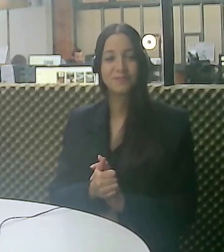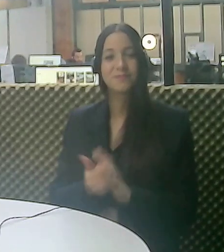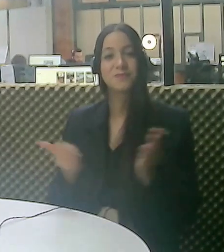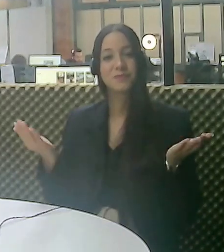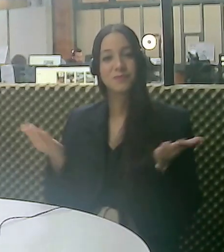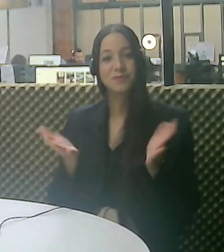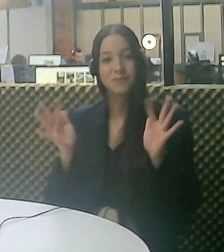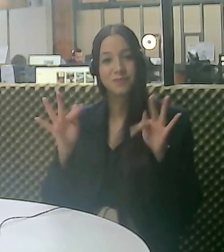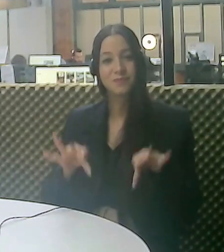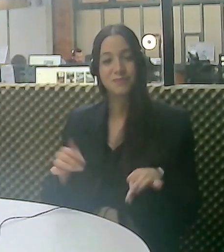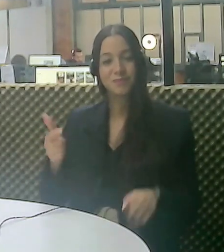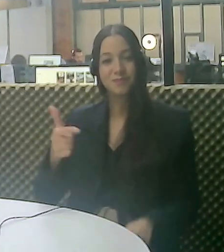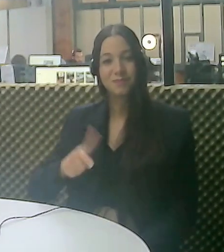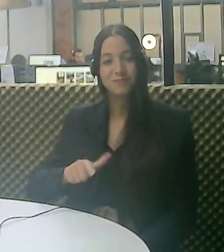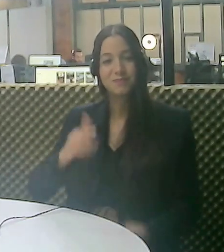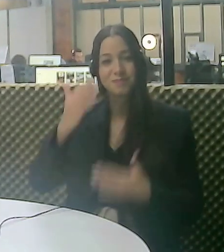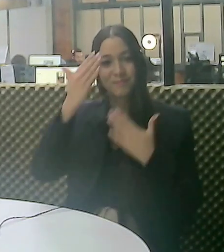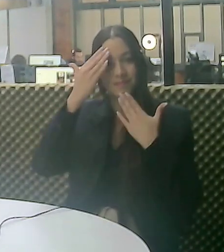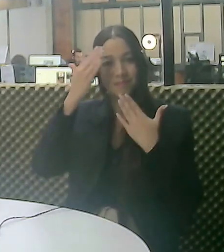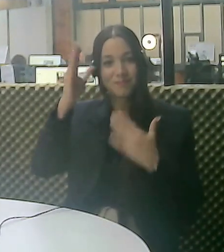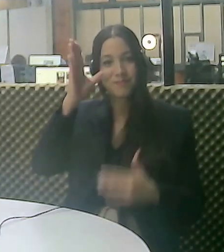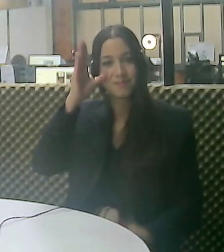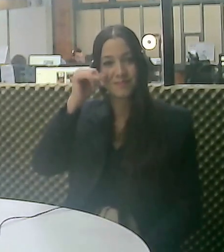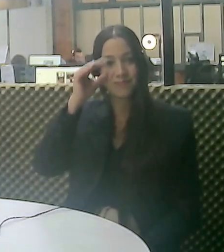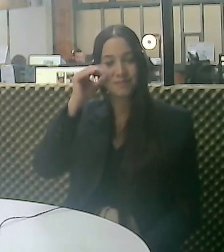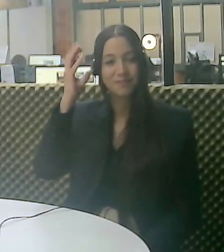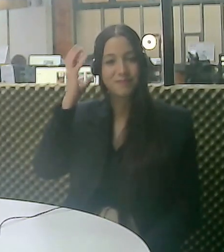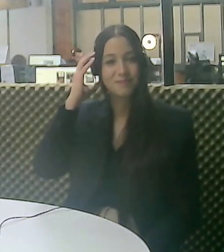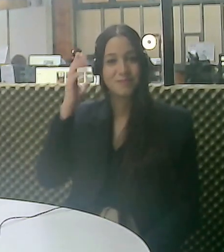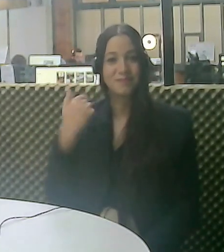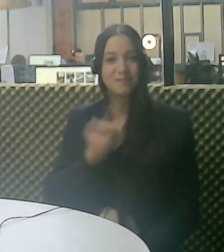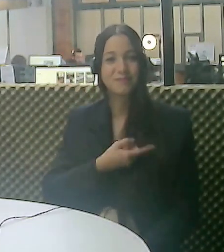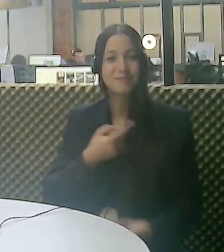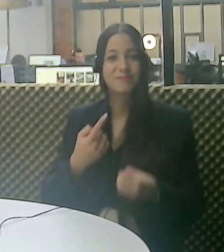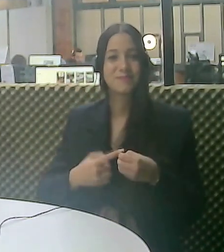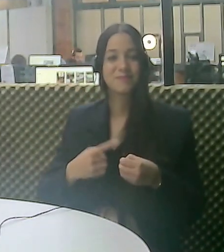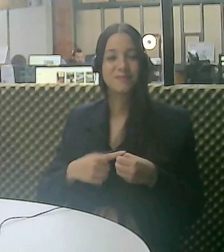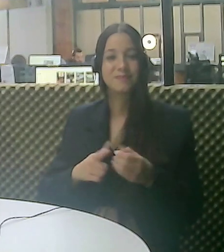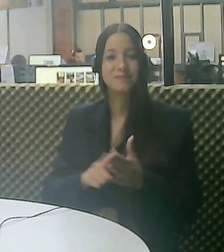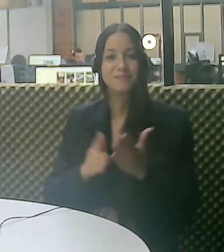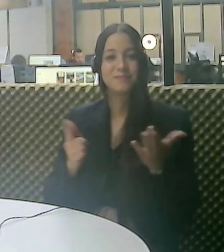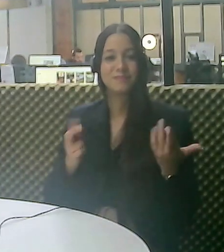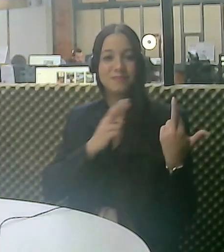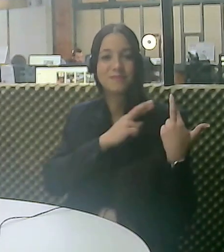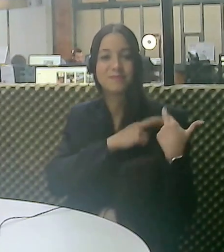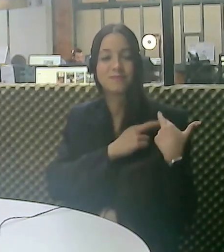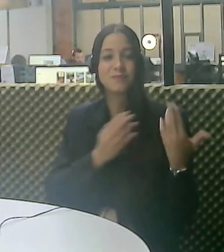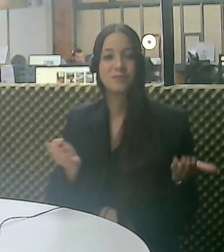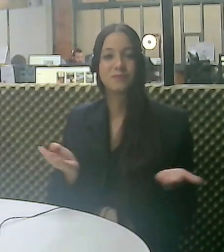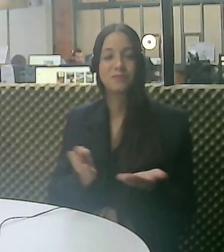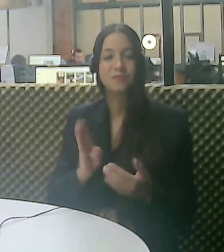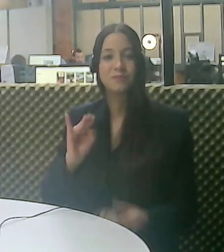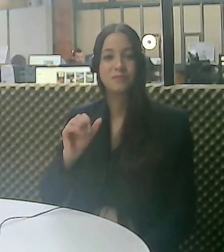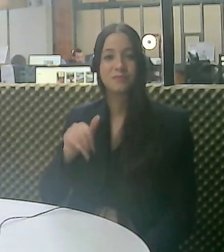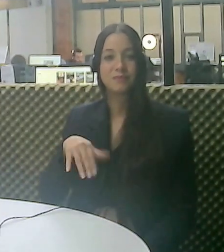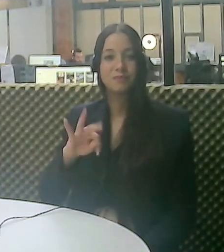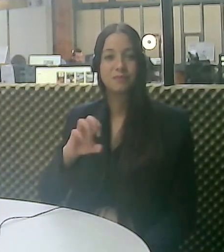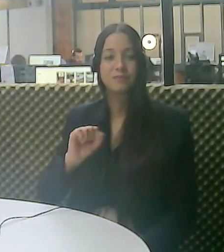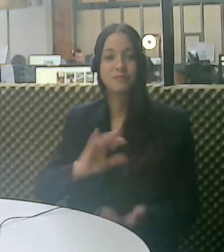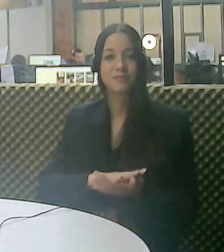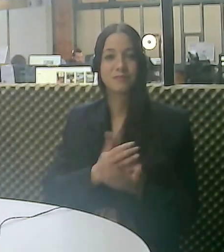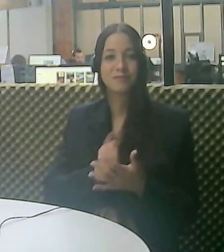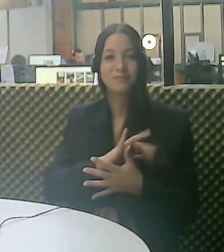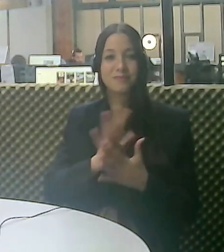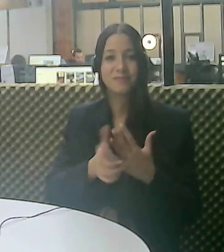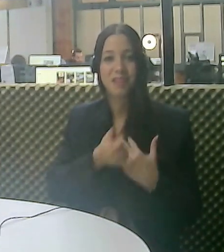E ficamos por aqui com mais uma edição. Muito obrigada pela sua audiência. Essa é a Rádio Nossa Cidade, jornalista responsável pela edição Bia Montes.